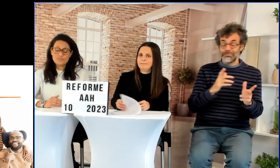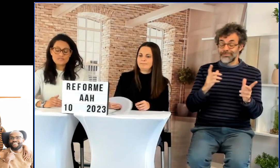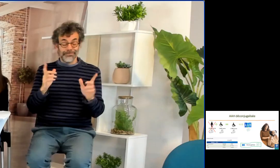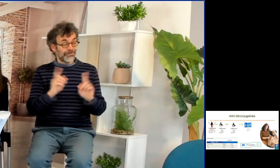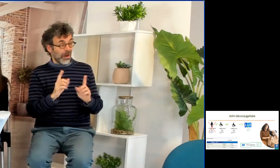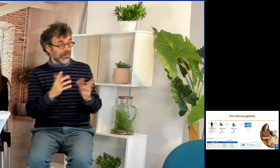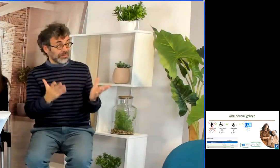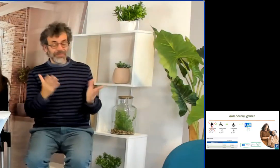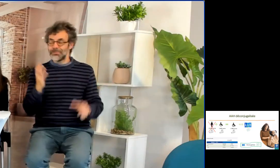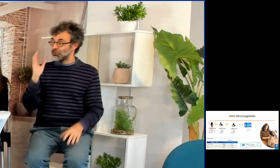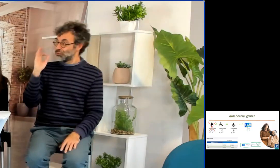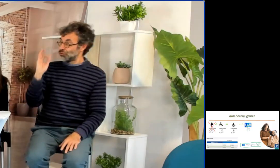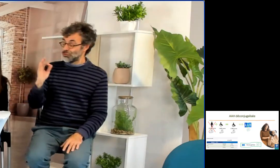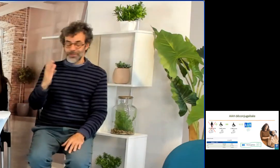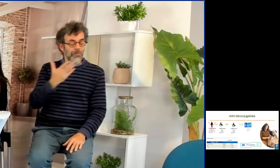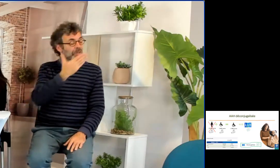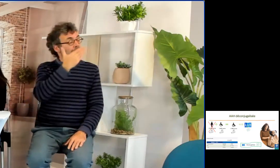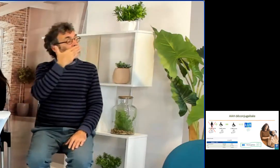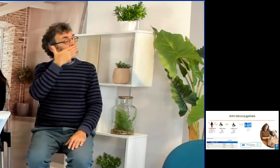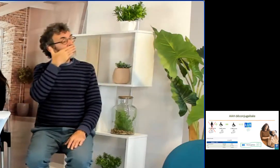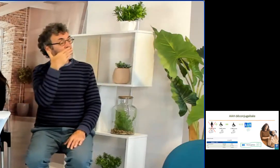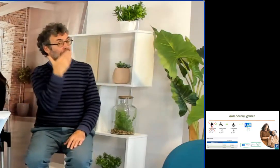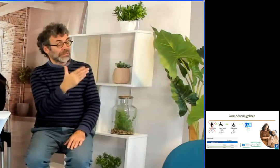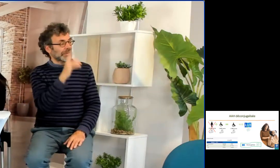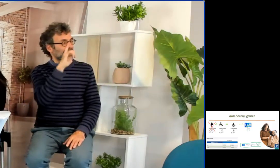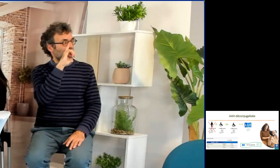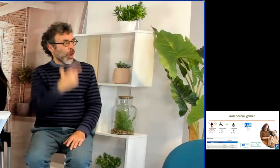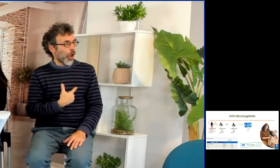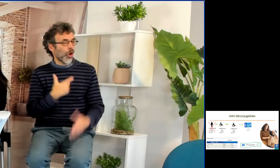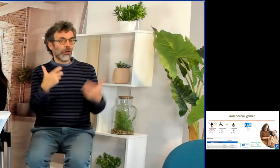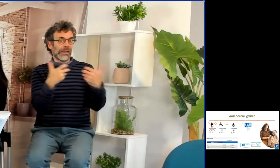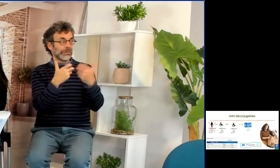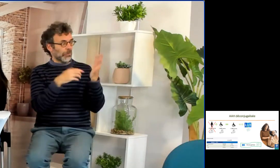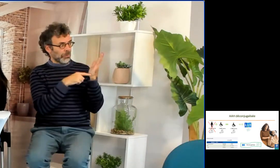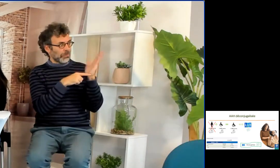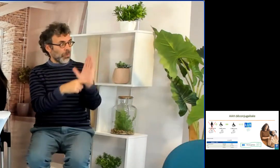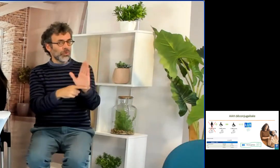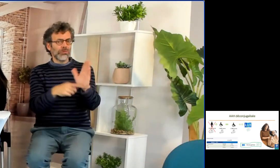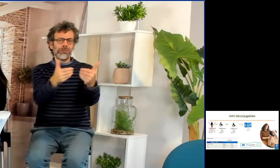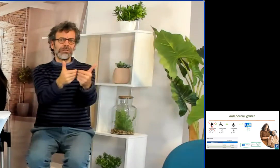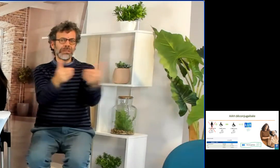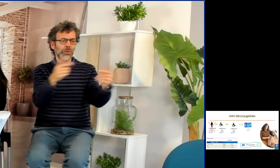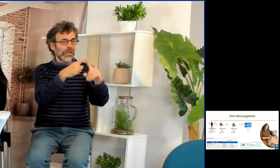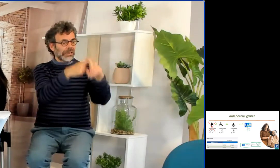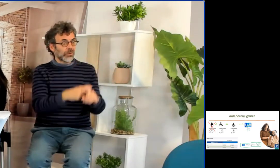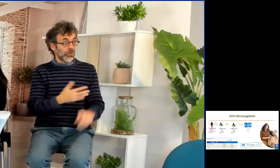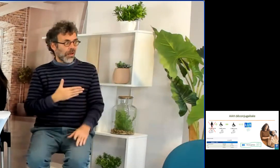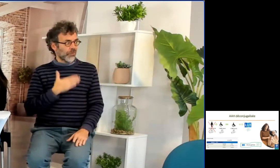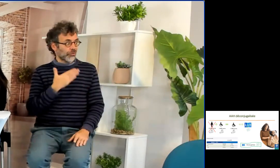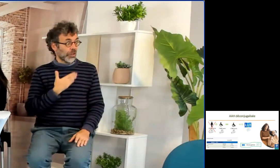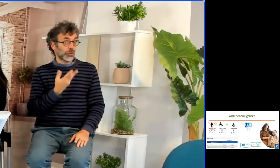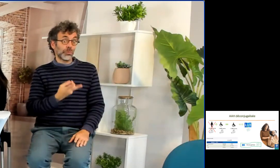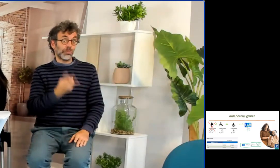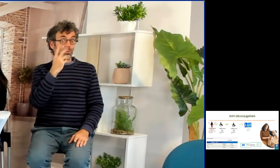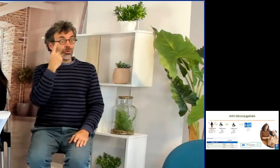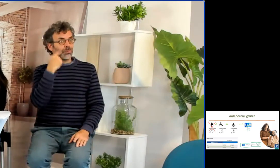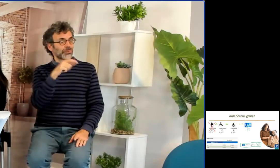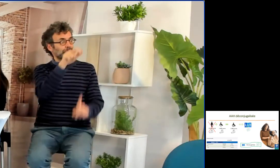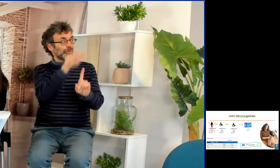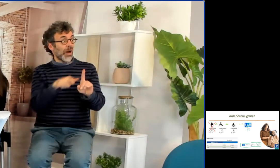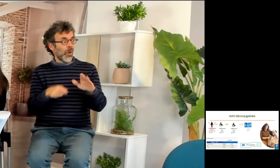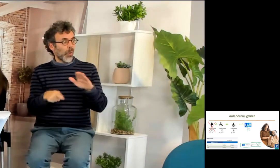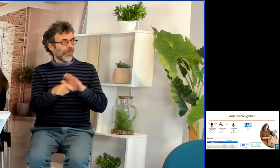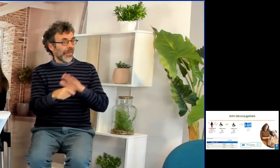Merci Laure pour cette explication illustrant un exemple de la déconjugalisation, car là, elle était plus favorable pour notre